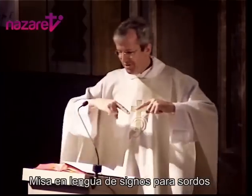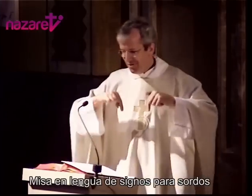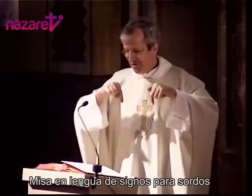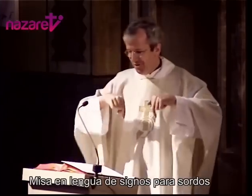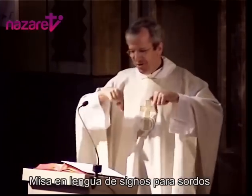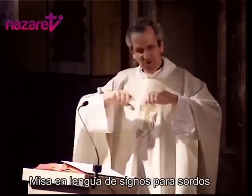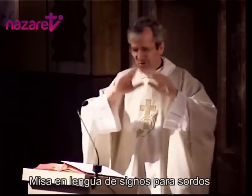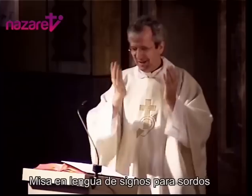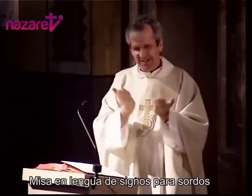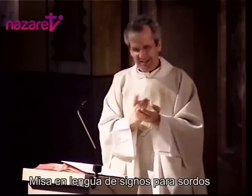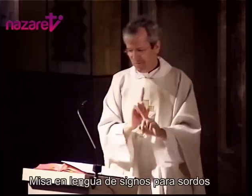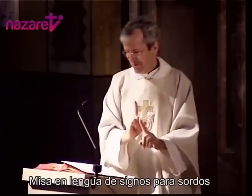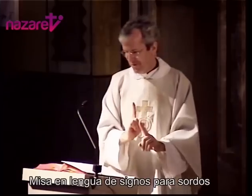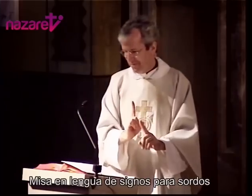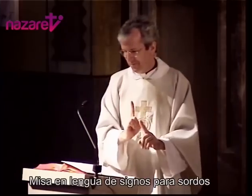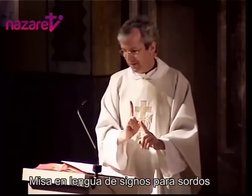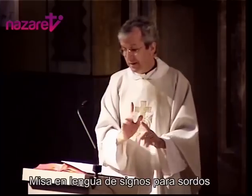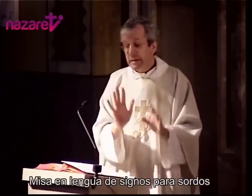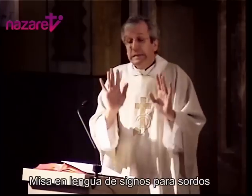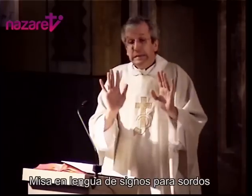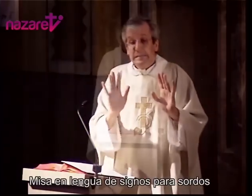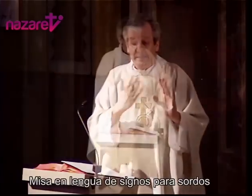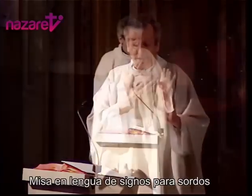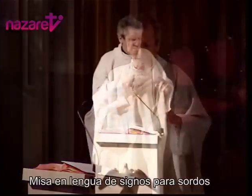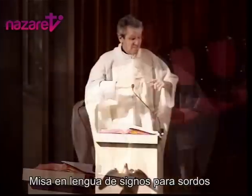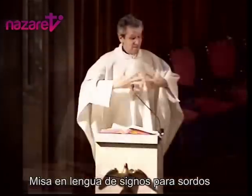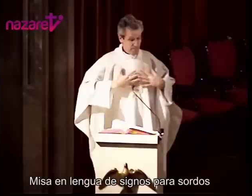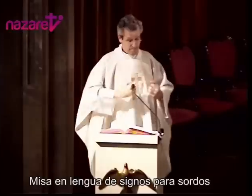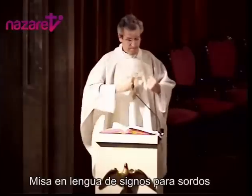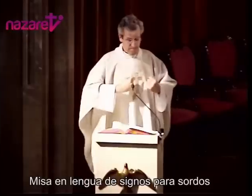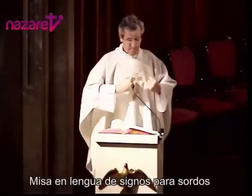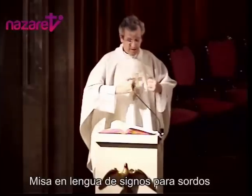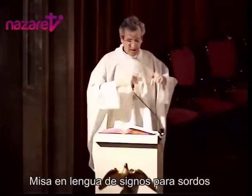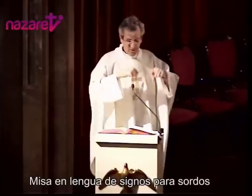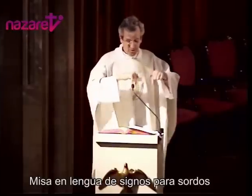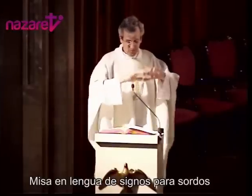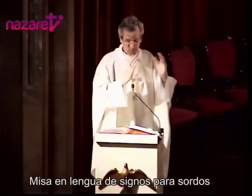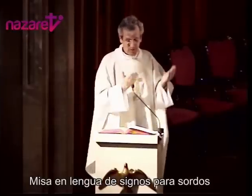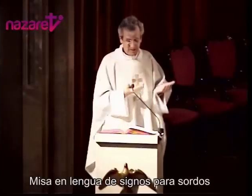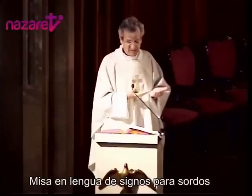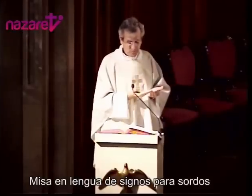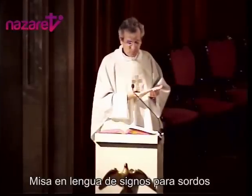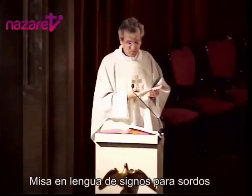no es de este mundo. Si mi reino fuera de este mundo,